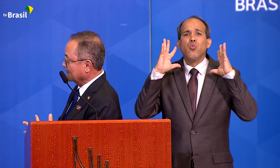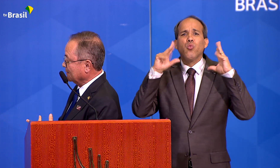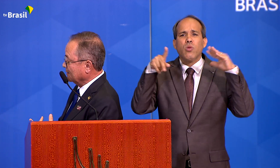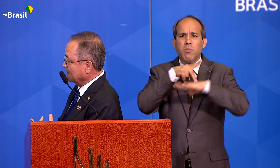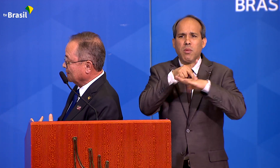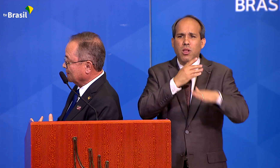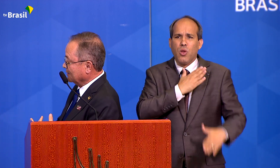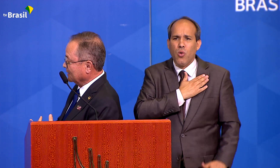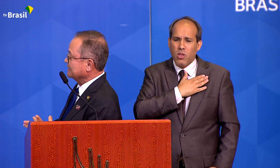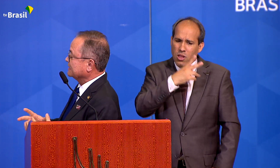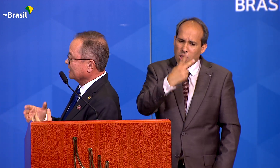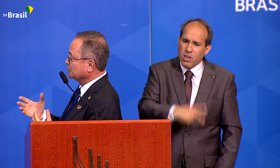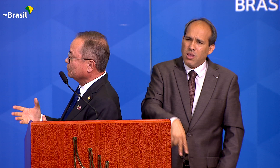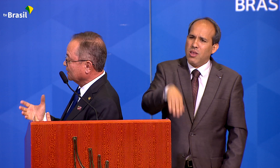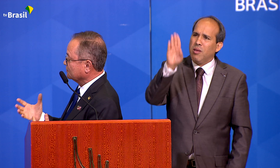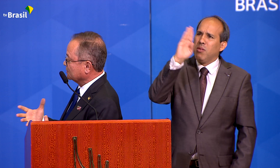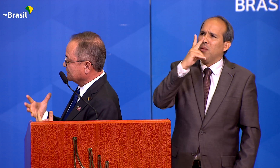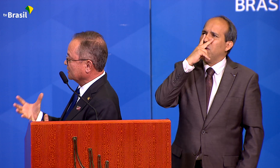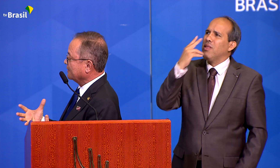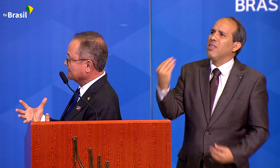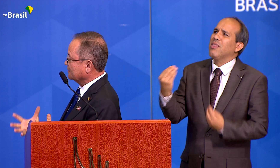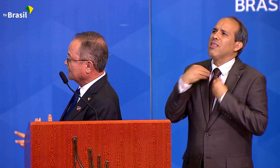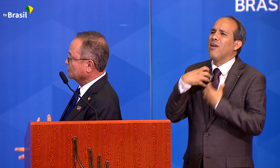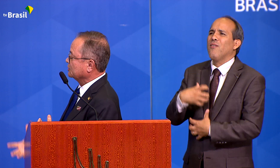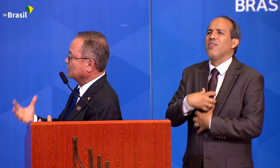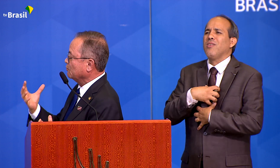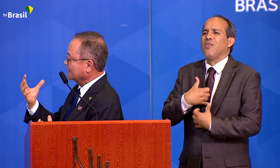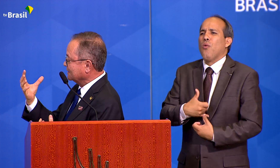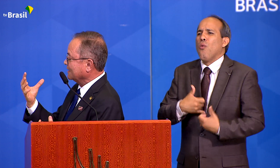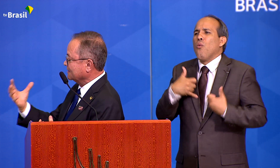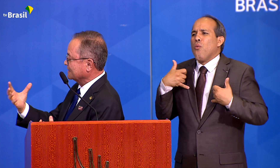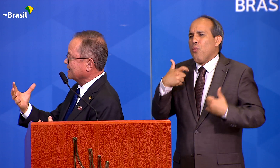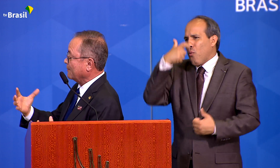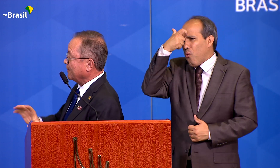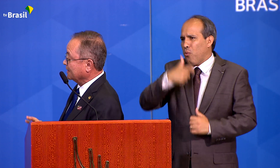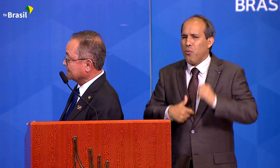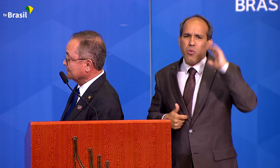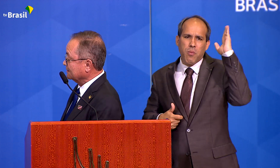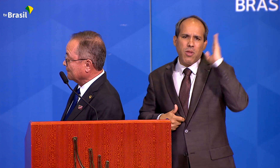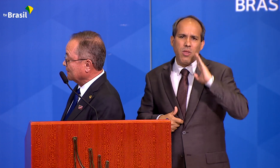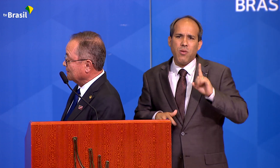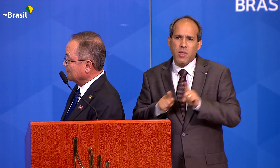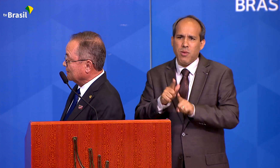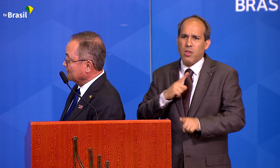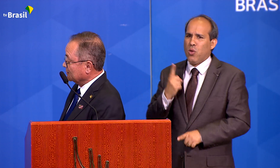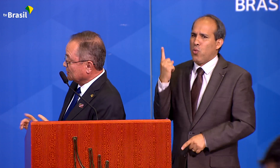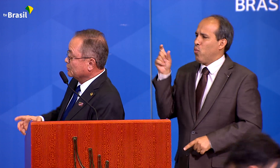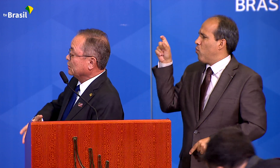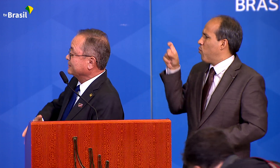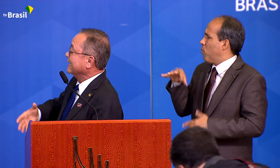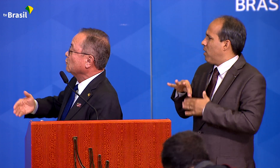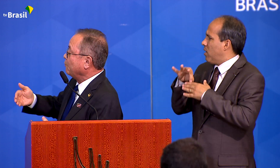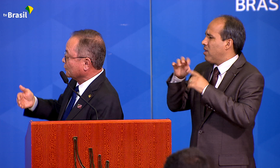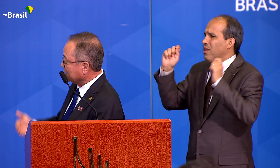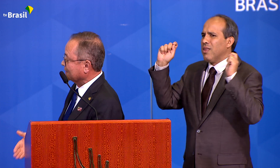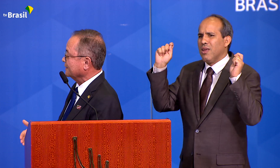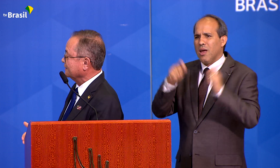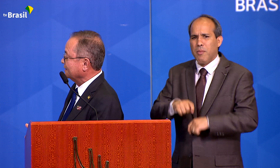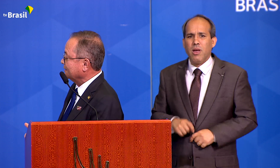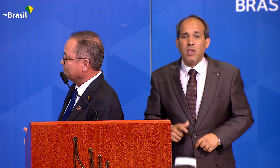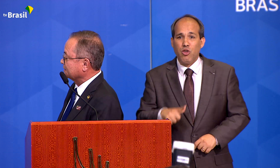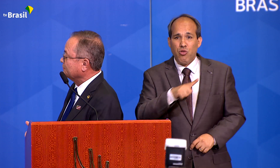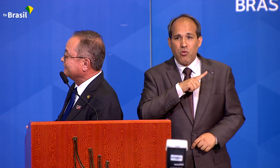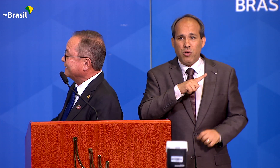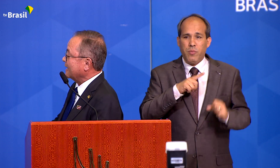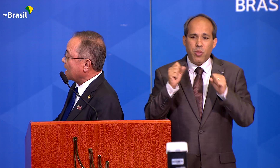brasileiro e esse sentimento de ser brasileiro de ter uma liderança capaz e não só ter um